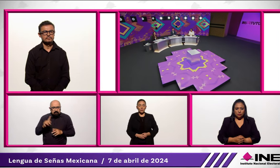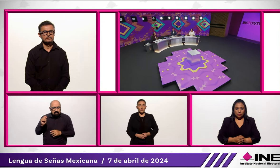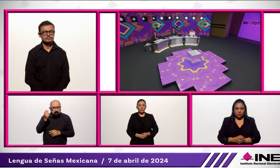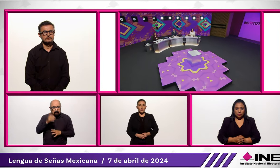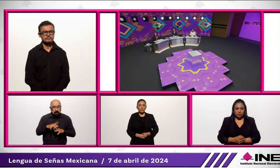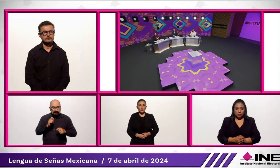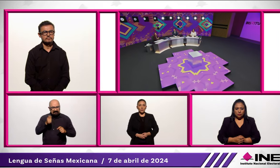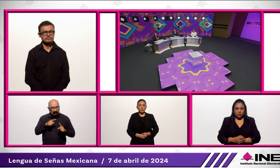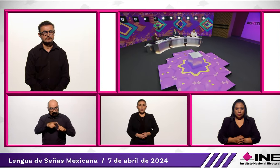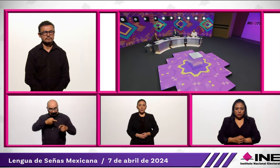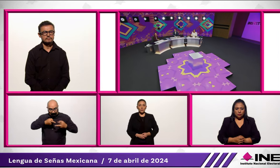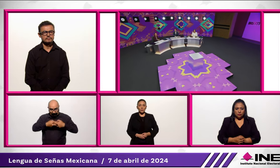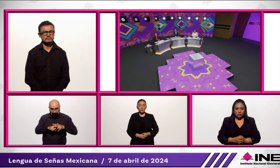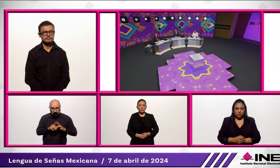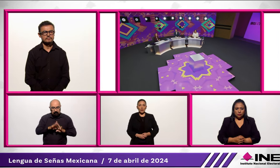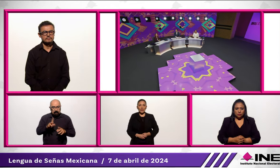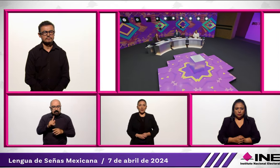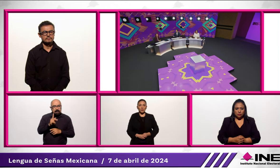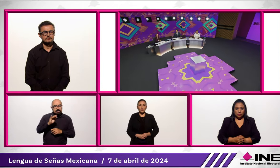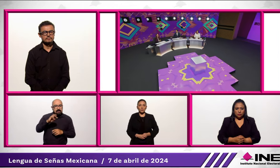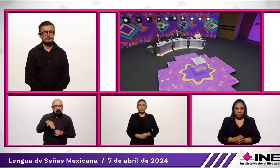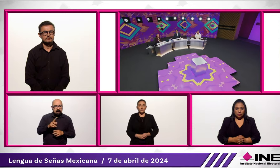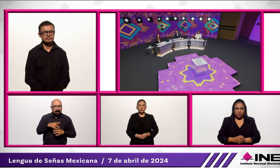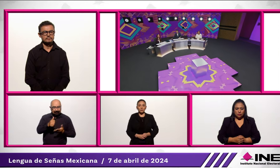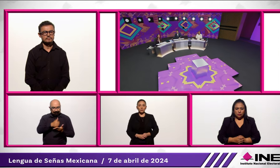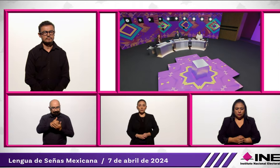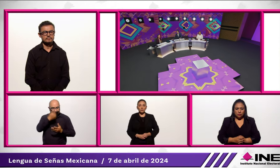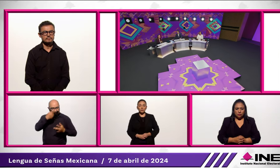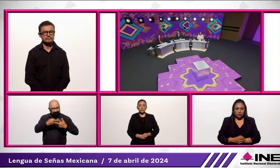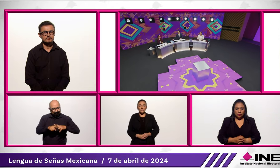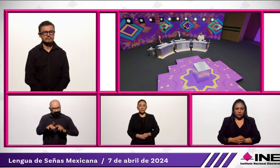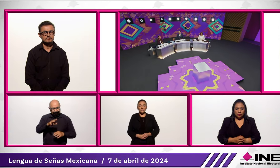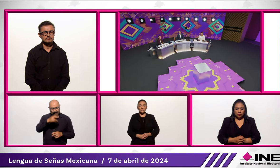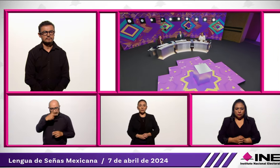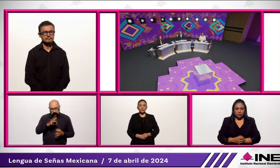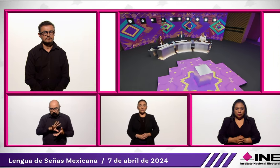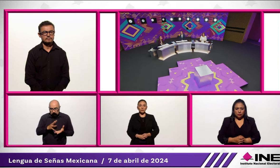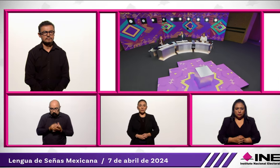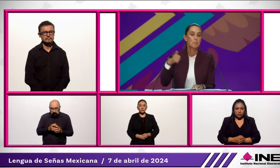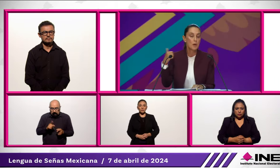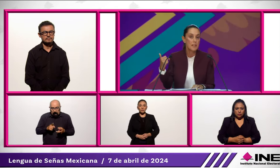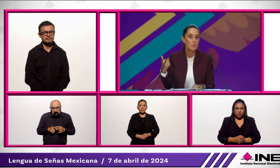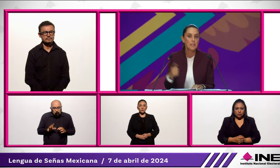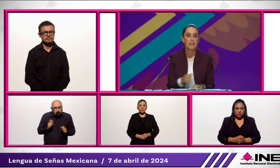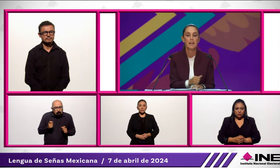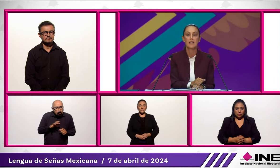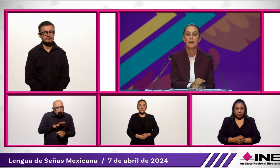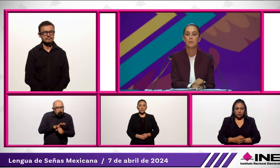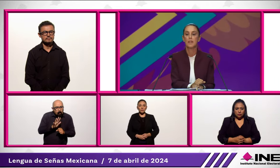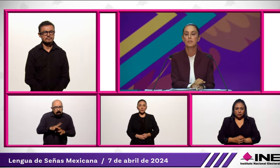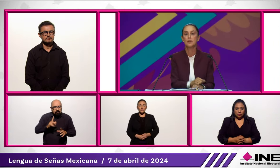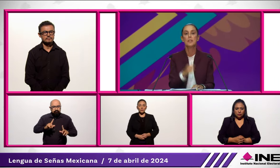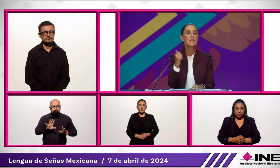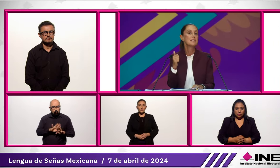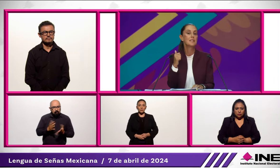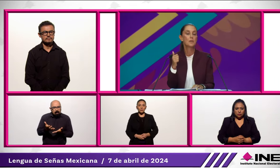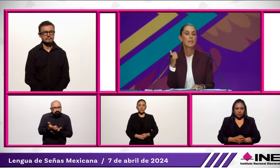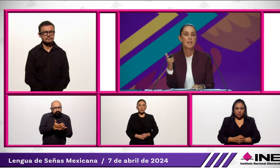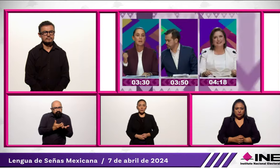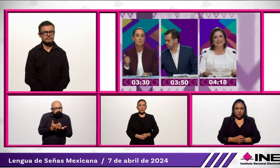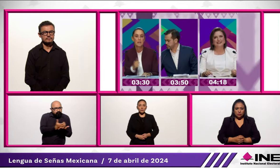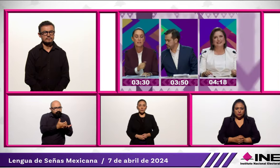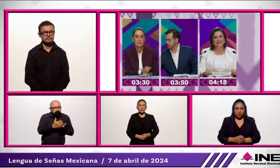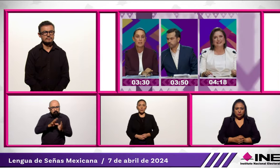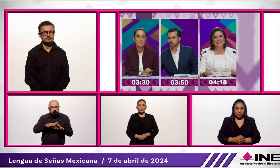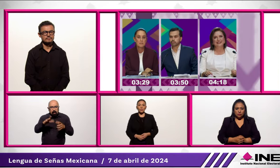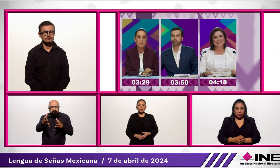la digitalización, creé la DIP en la Ciudad de México, a partir de la digitalización no solamente puede aumentar la recaudación, sino